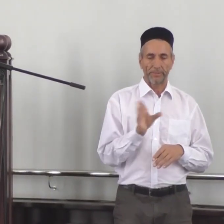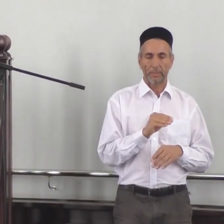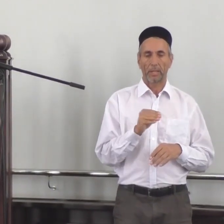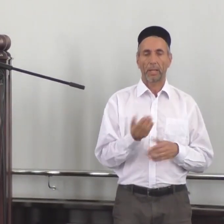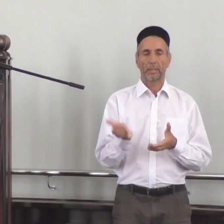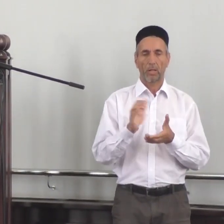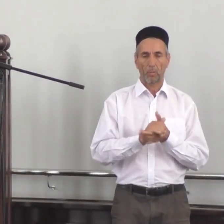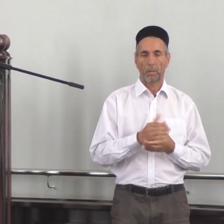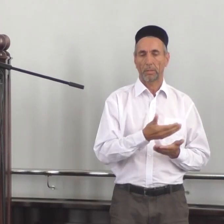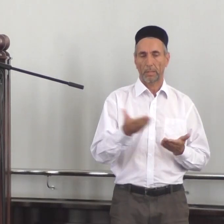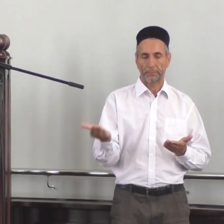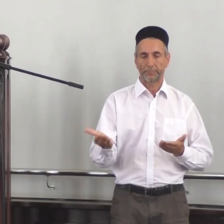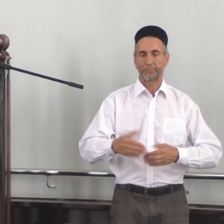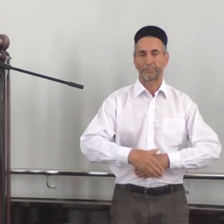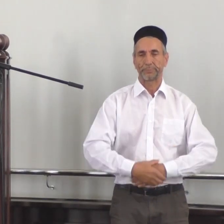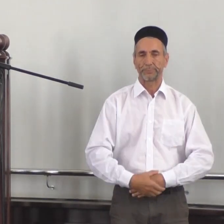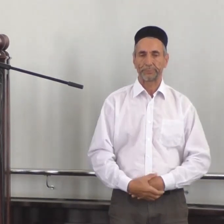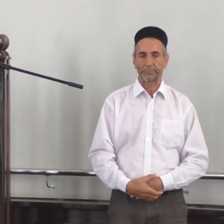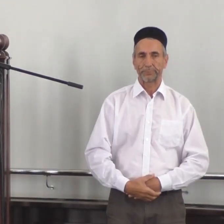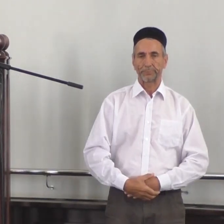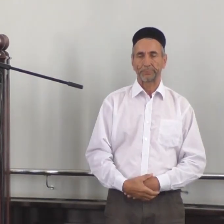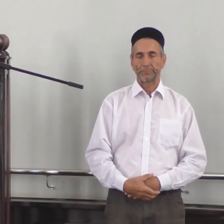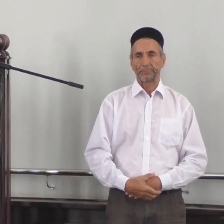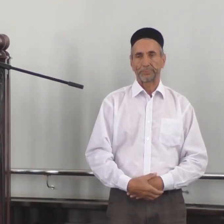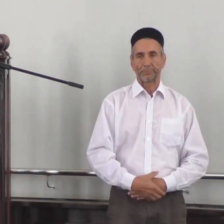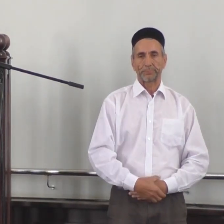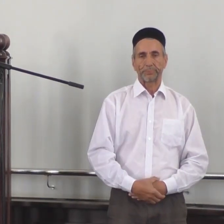саламу алейкум ва рахматуллаһи ва баракату.